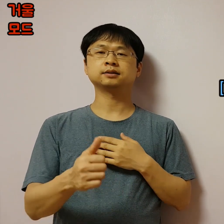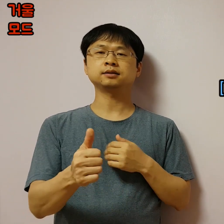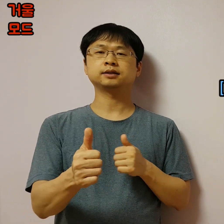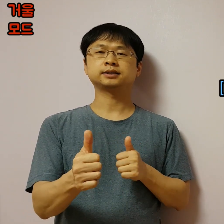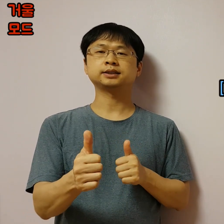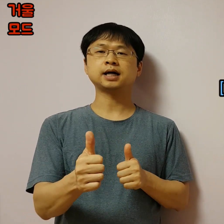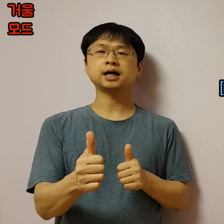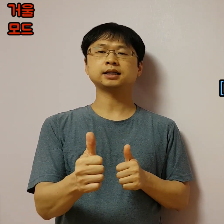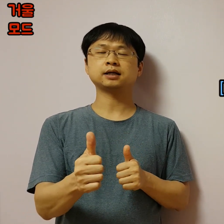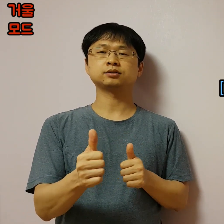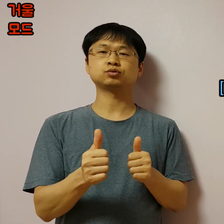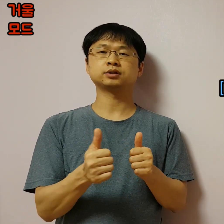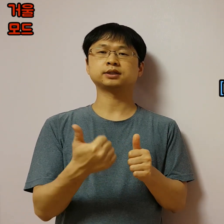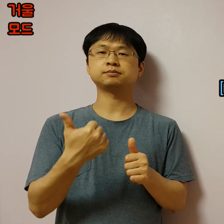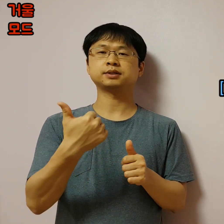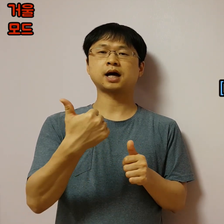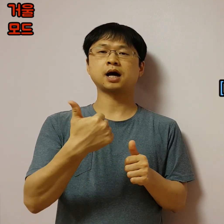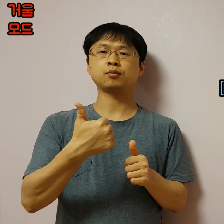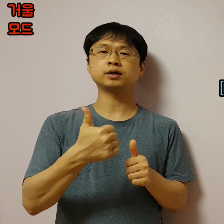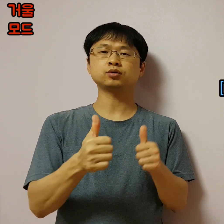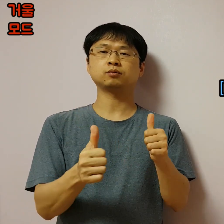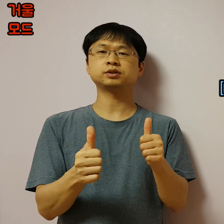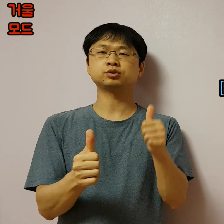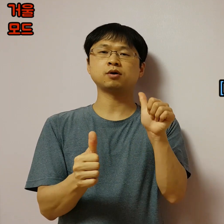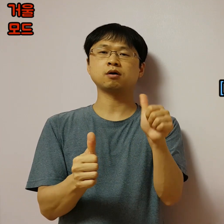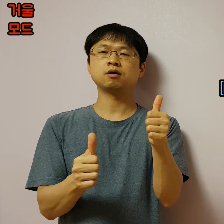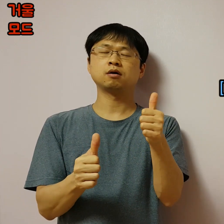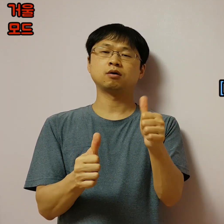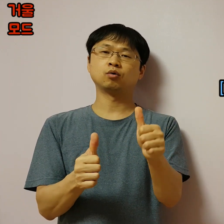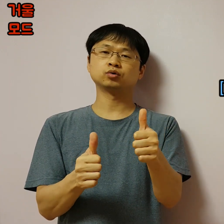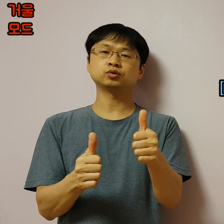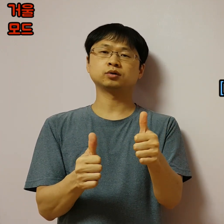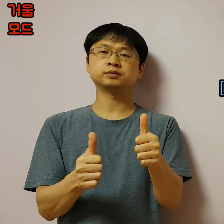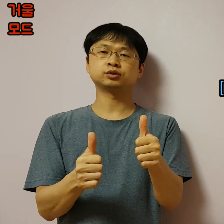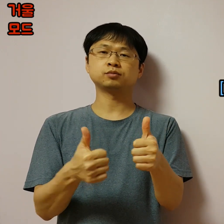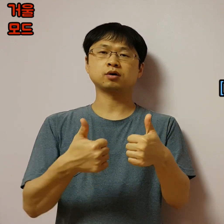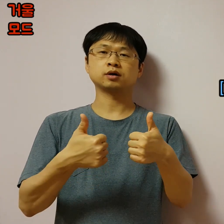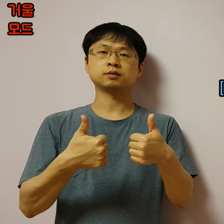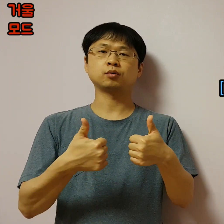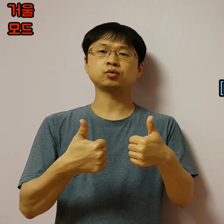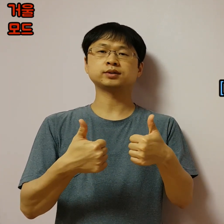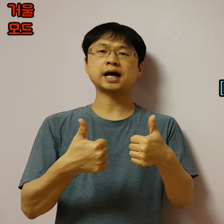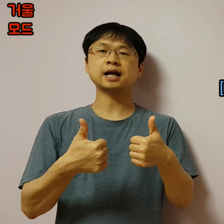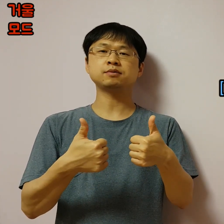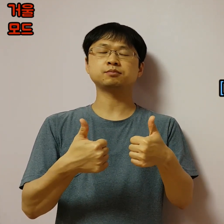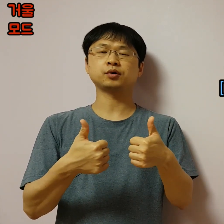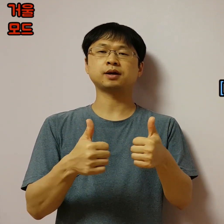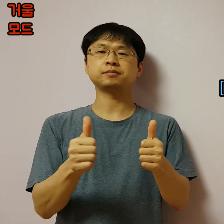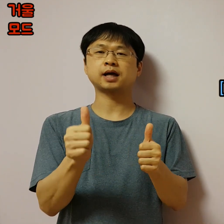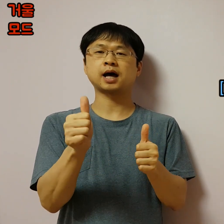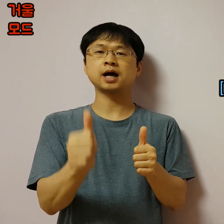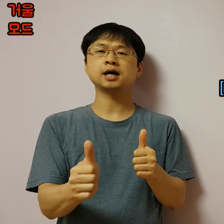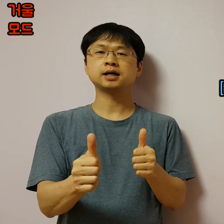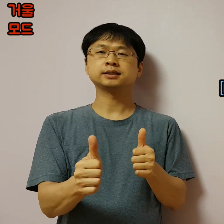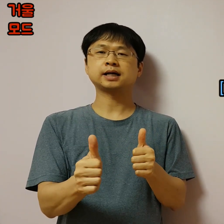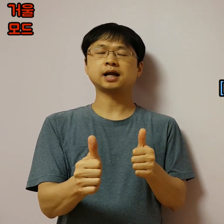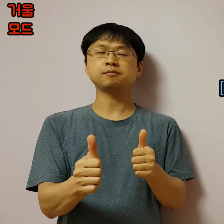것은 지나가다라는 수어를 썼습니다. 왼손 엄지주먹, 오른손 엄지주먹. 보통 사람을 표현합니다. 사람이